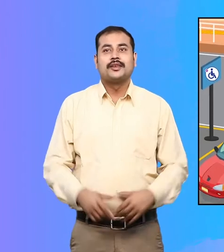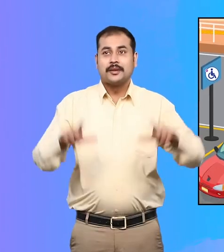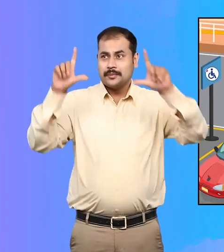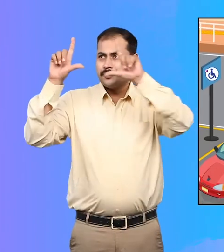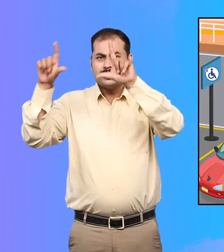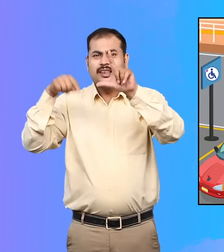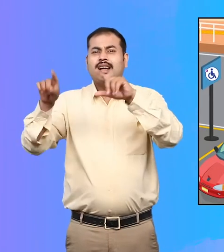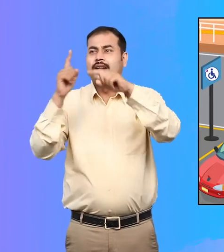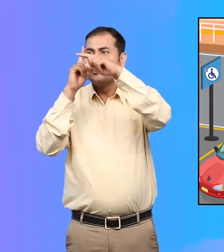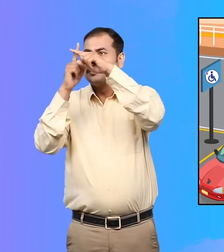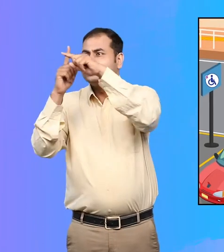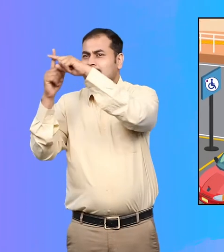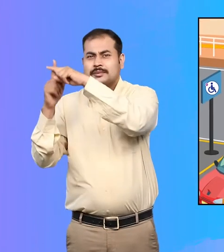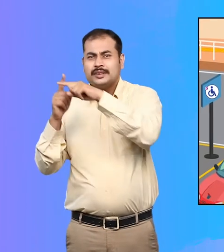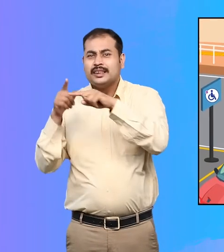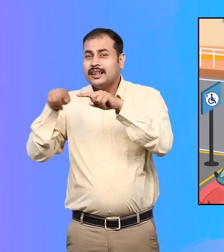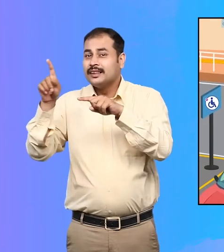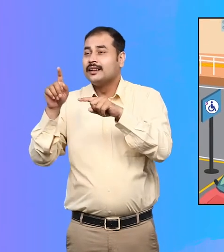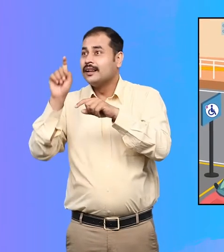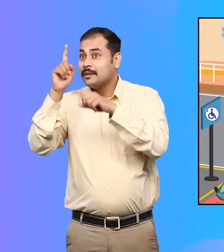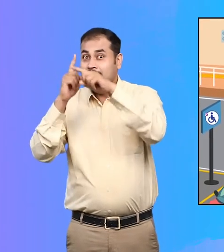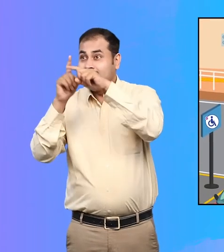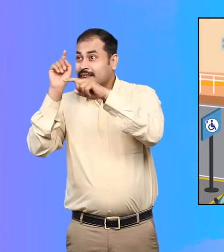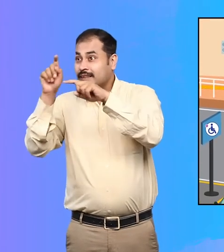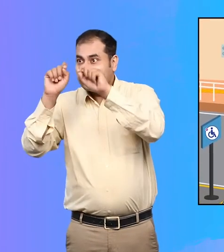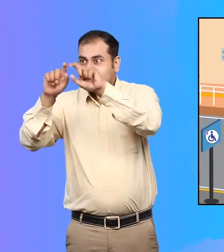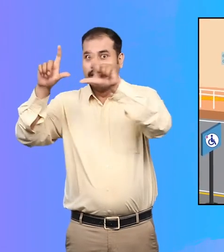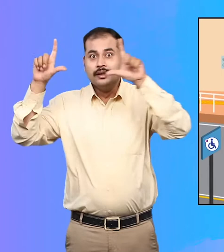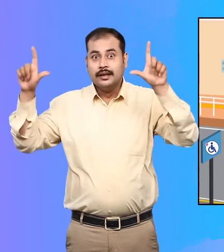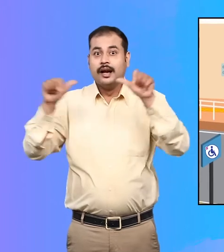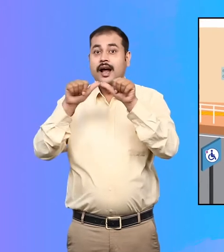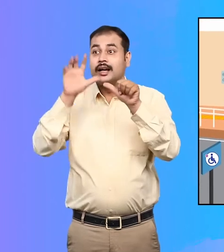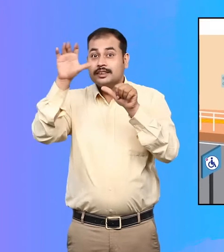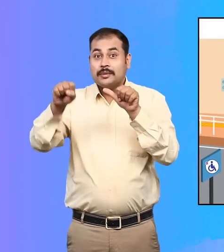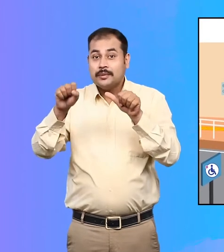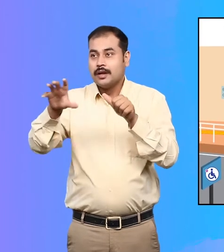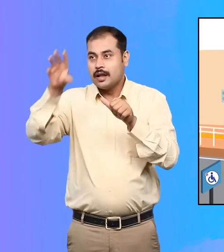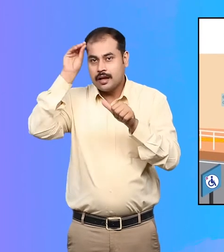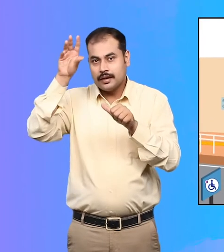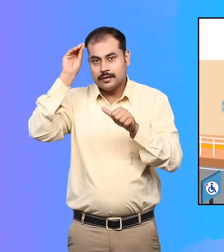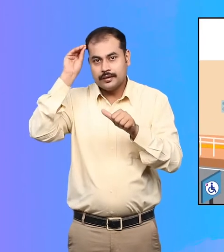ए प्लस के चिन्ह पर क्लिक करें और विभिन्न सुरम्य सुविधाओं के बारे में जाने